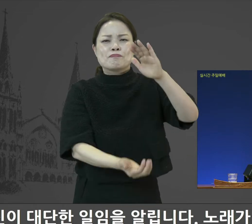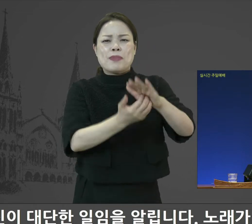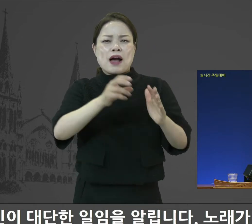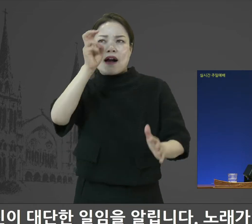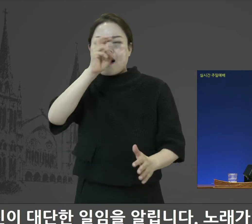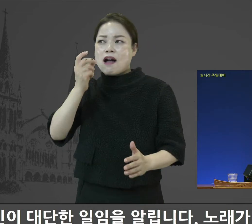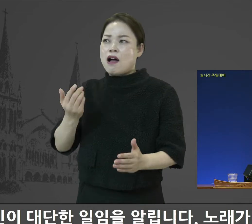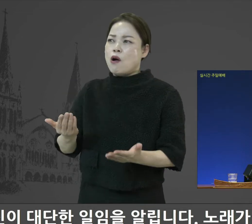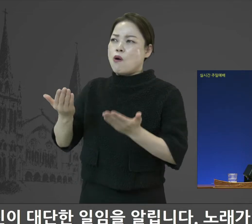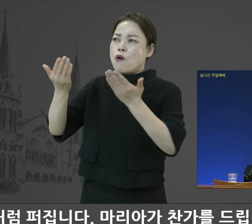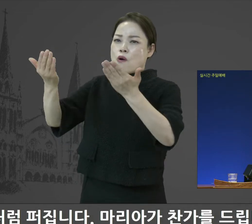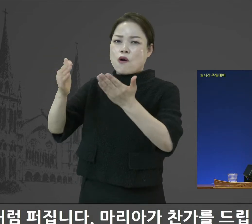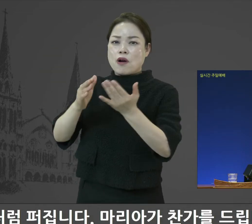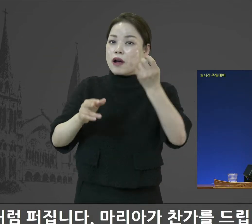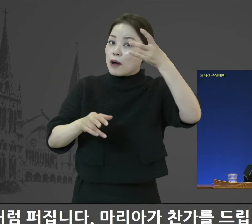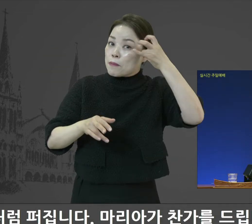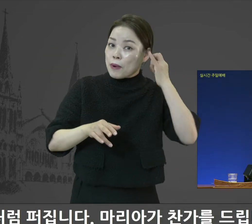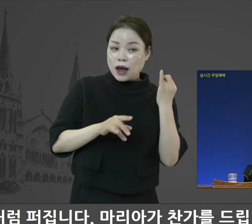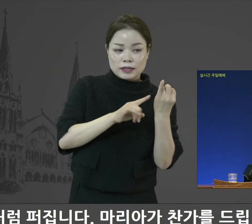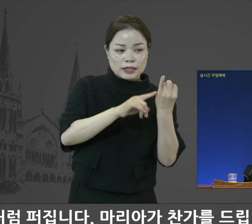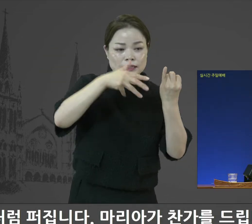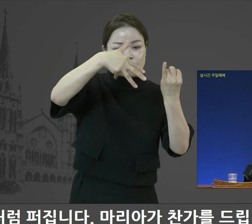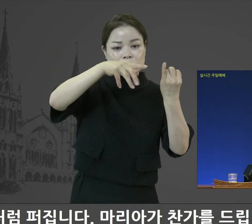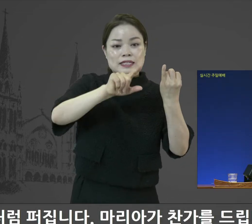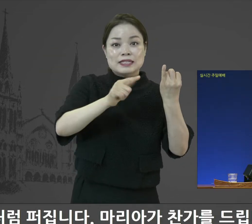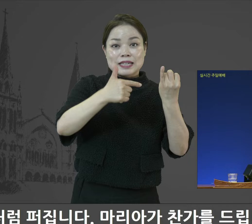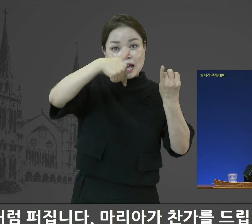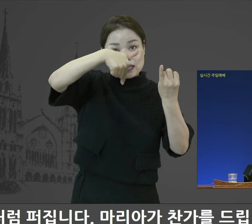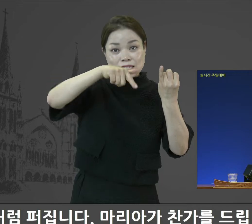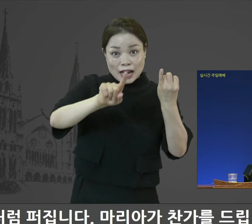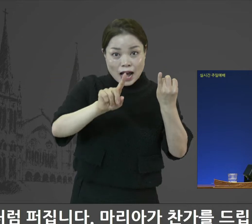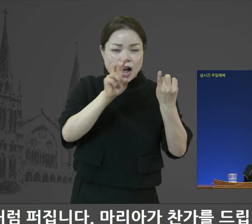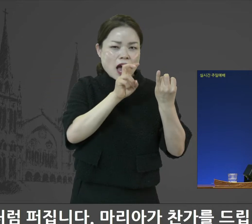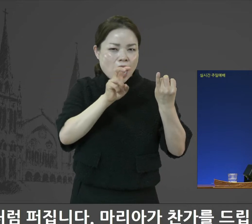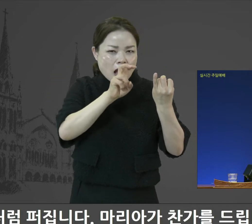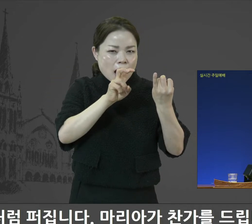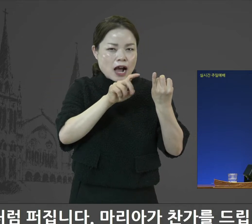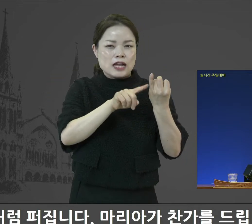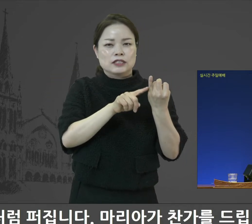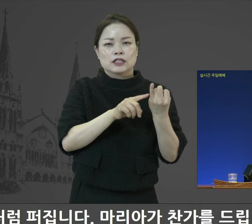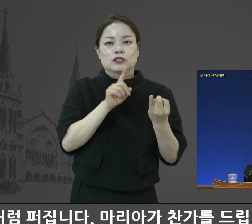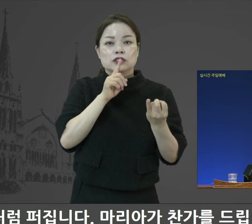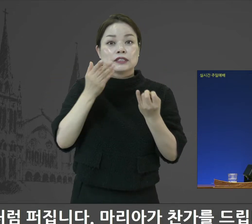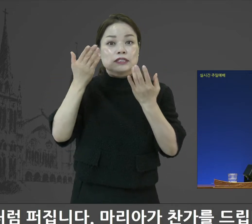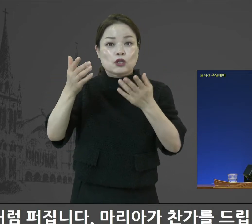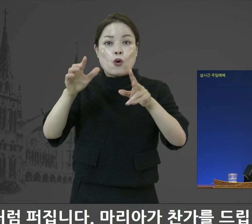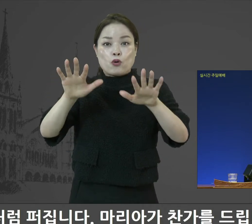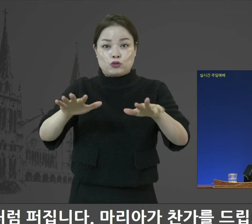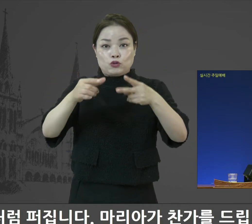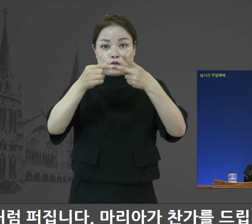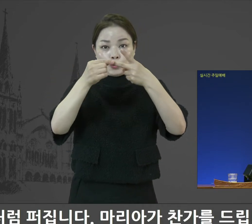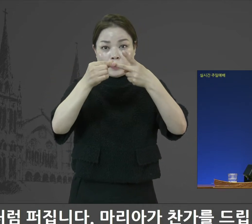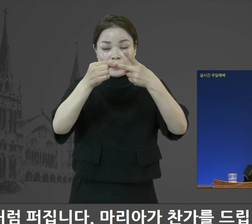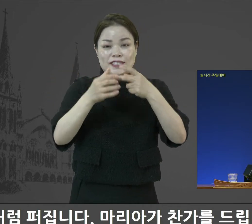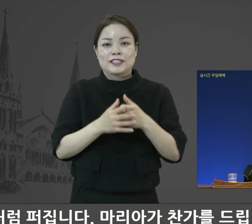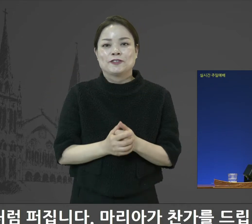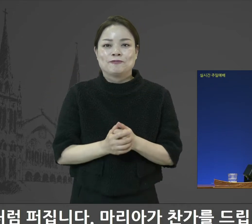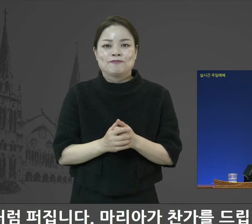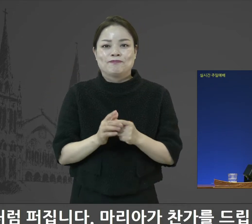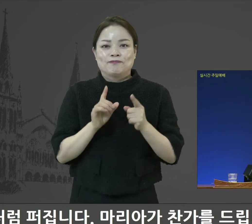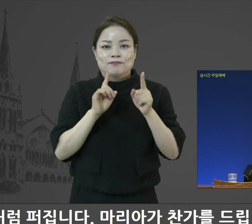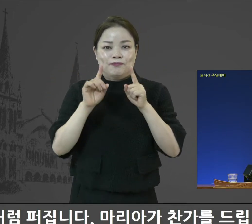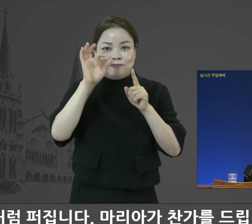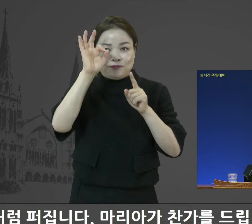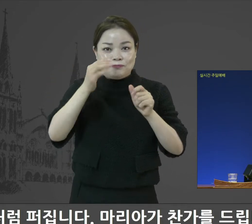지난주에 마리아가 드렸던 이 찬가의 내용 하나를 다루었고 오늘 두 번째 거를 다루는 겁니다. 자, 말씀을